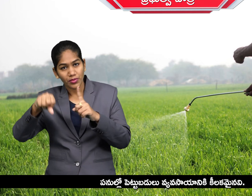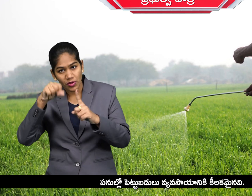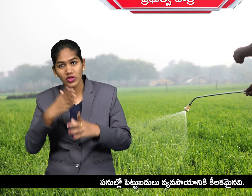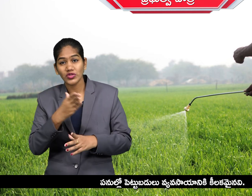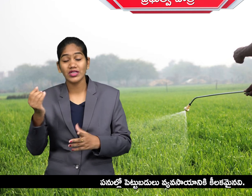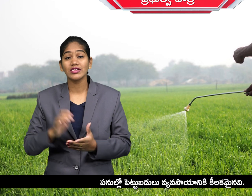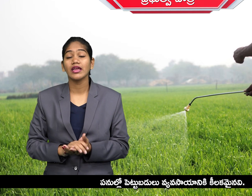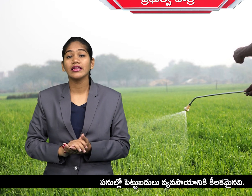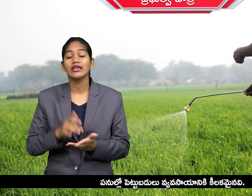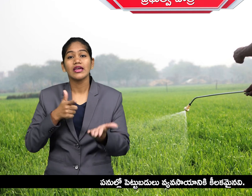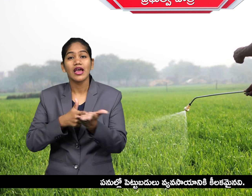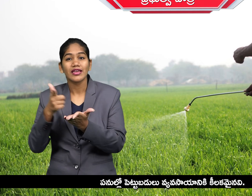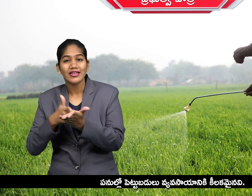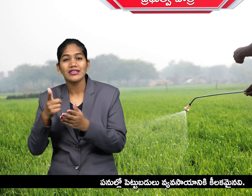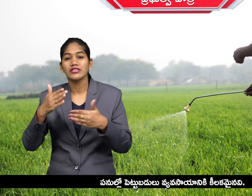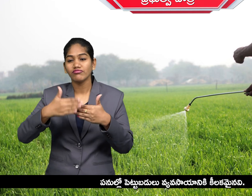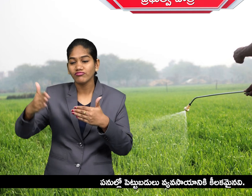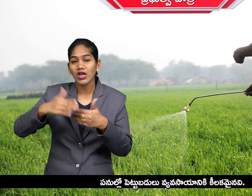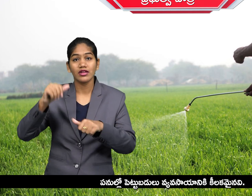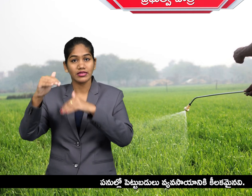వ్యవసాయానికి కీలకమైనవి.